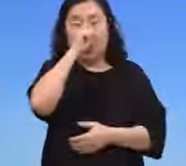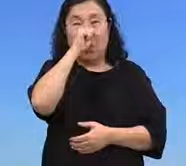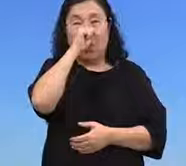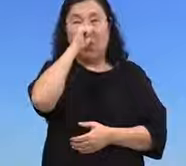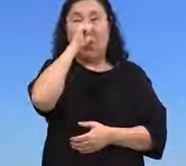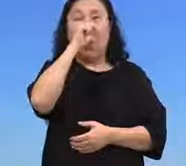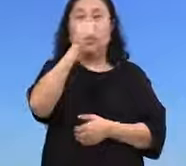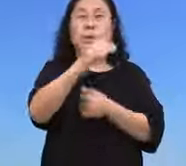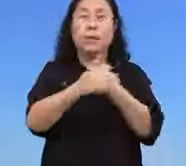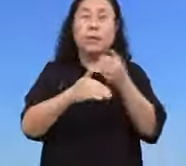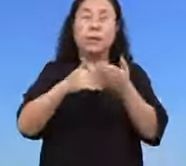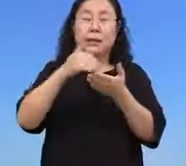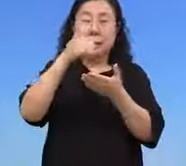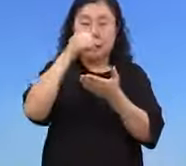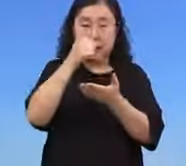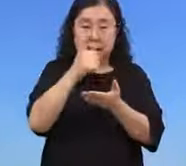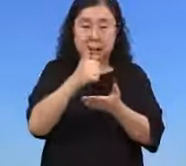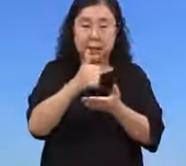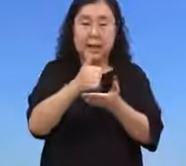하나님,